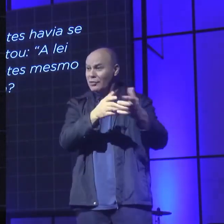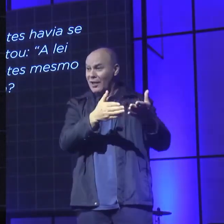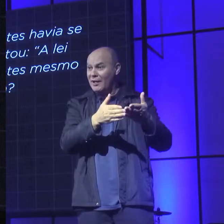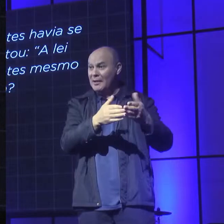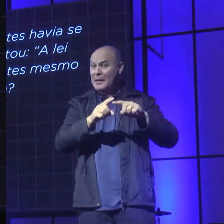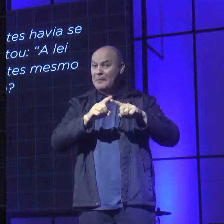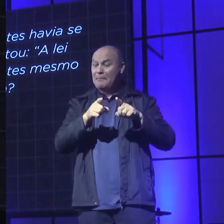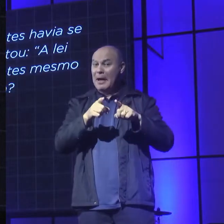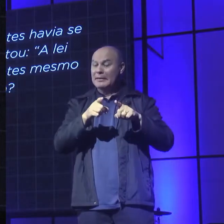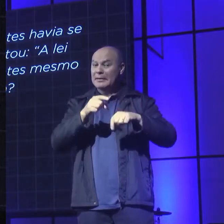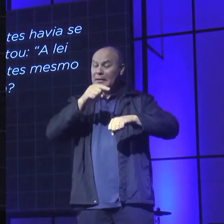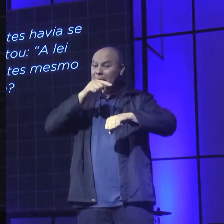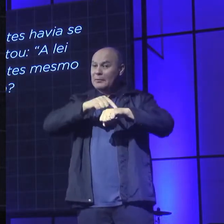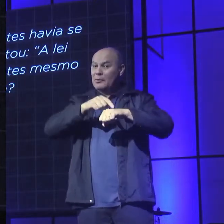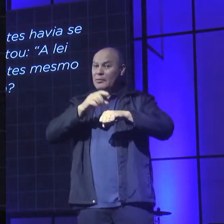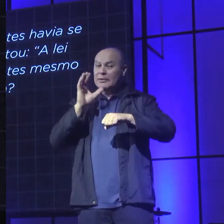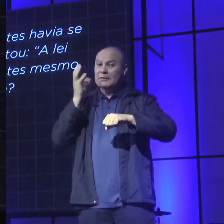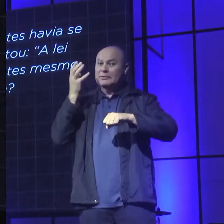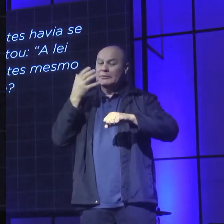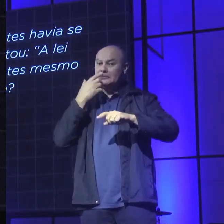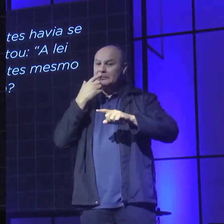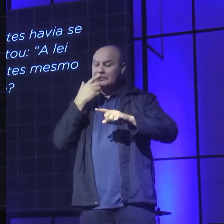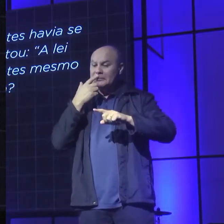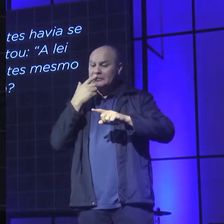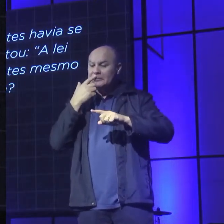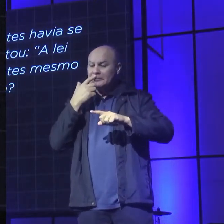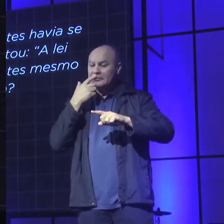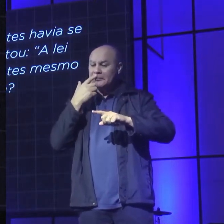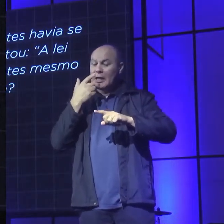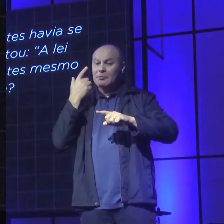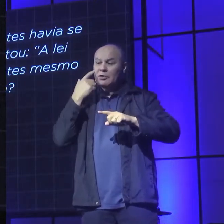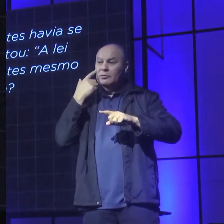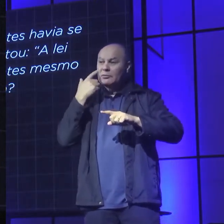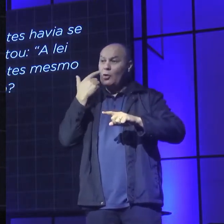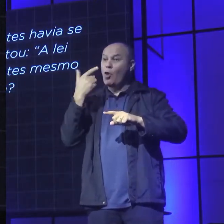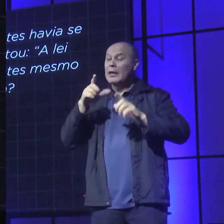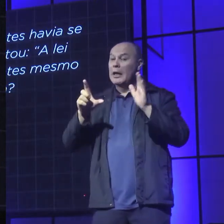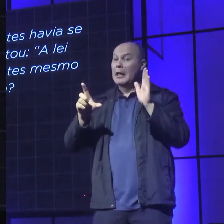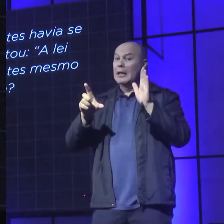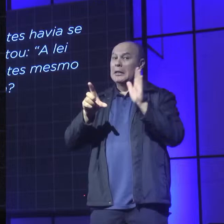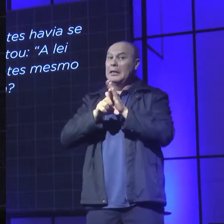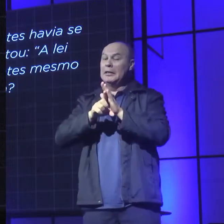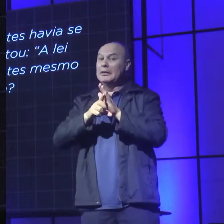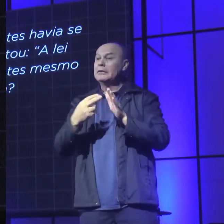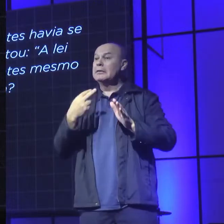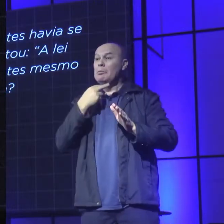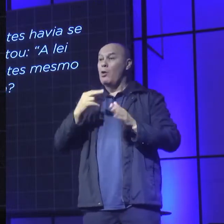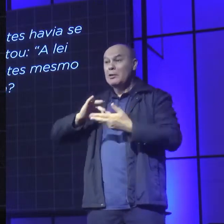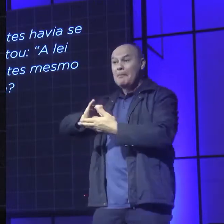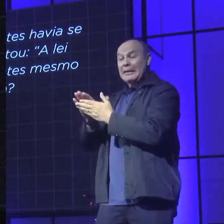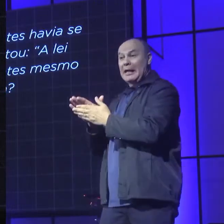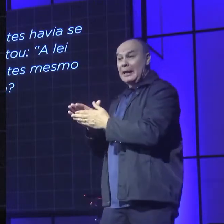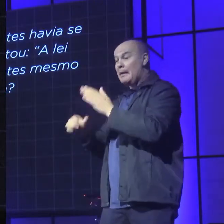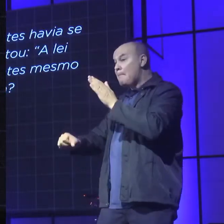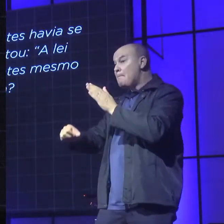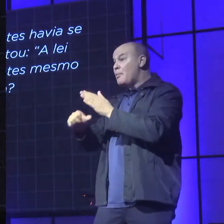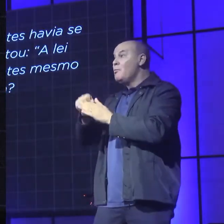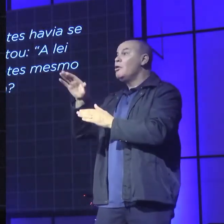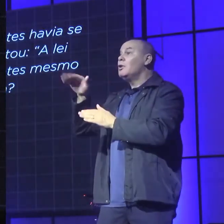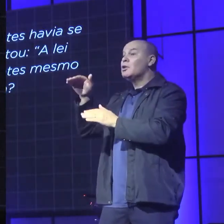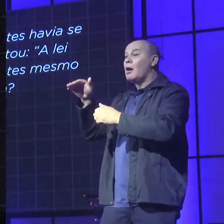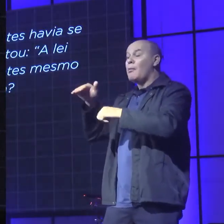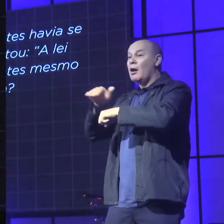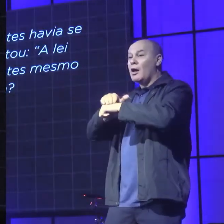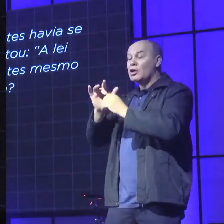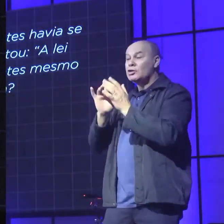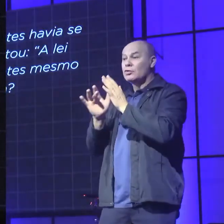que a nossa lei permite condenar um homem antes mesmo de haver uma audiência? Ele vai para a verdade, ele vai para o que é